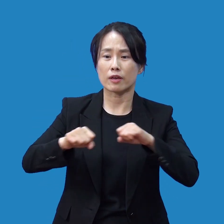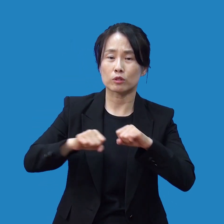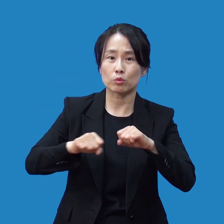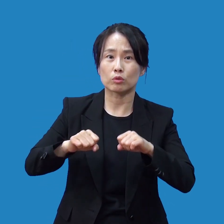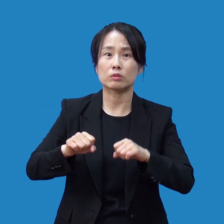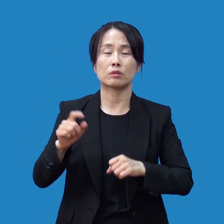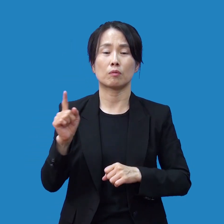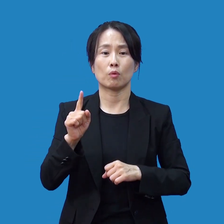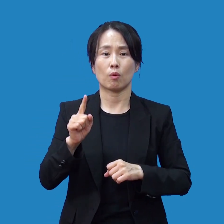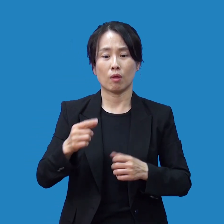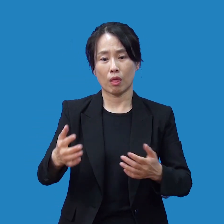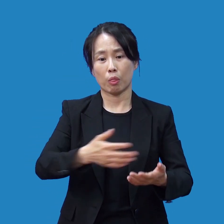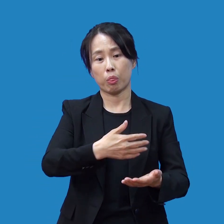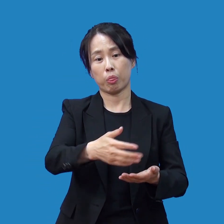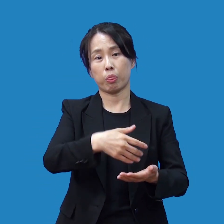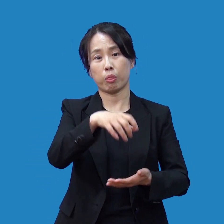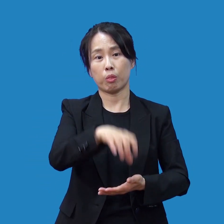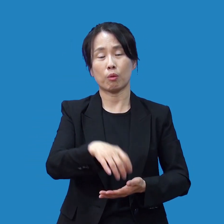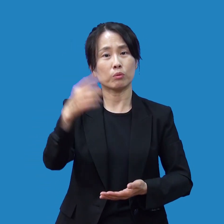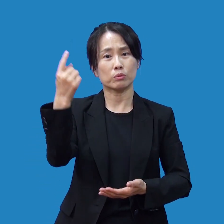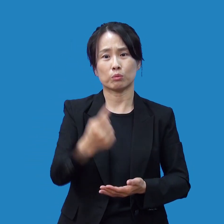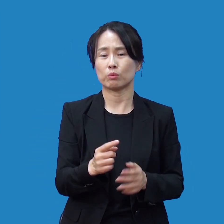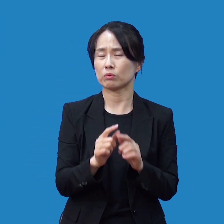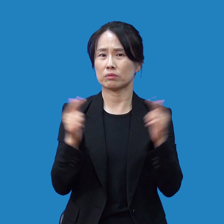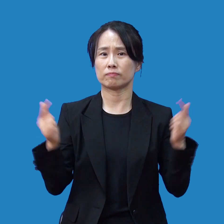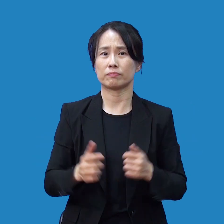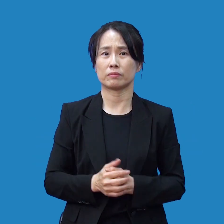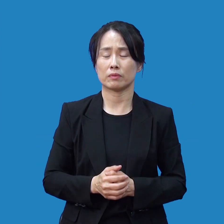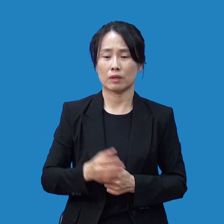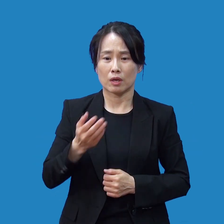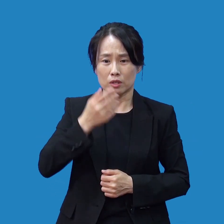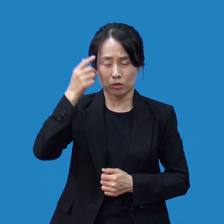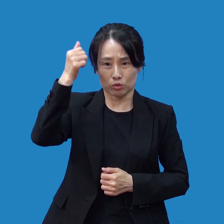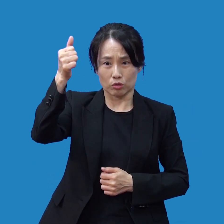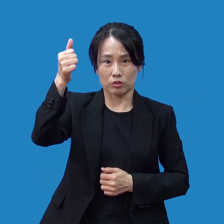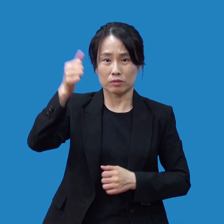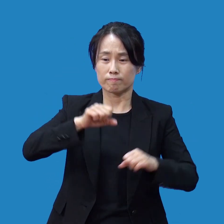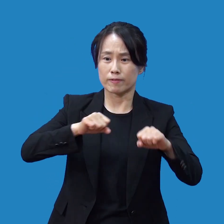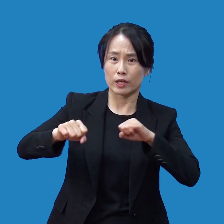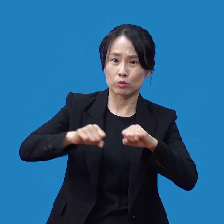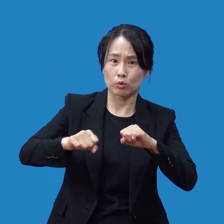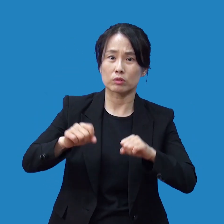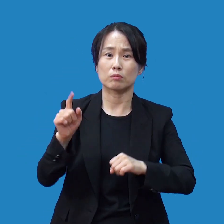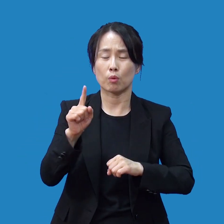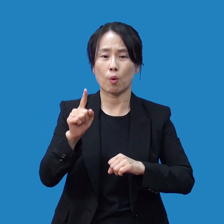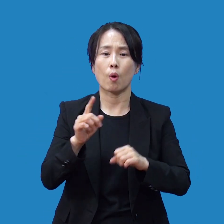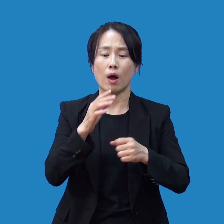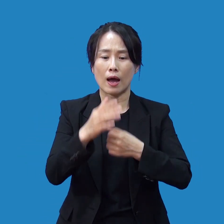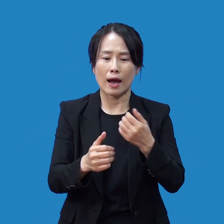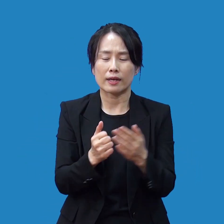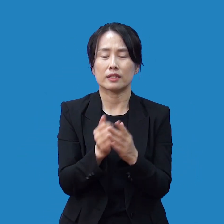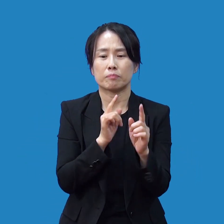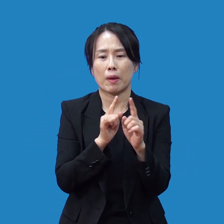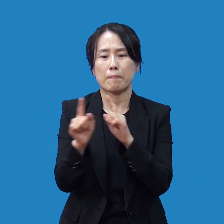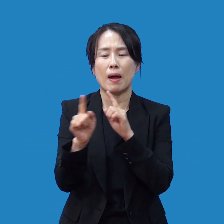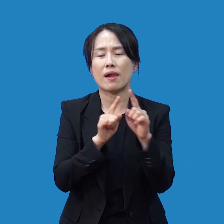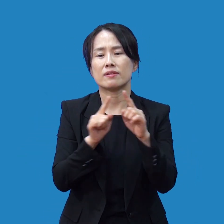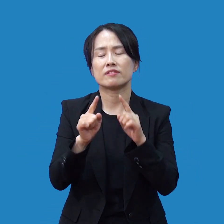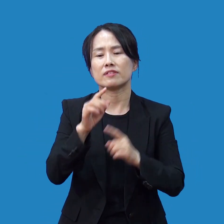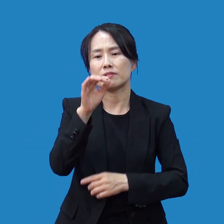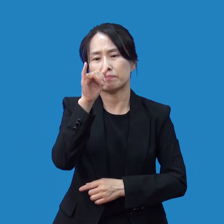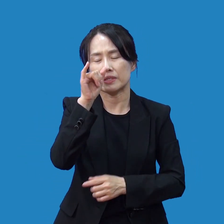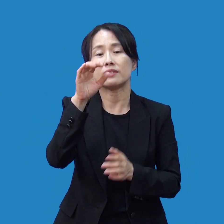진공 상태에 이루어지는 것이 아닙니다. 성령님의 역사는 반드시 하나님의 말씀을 매개로